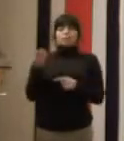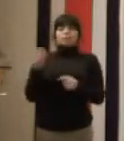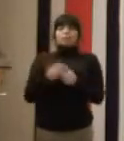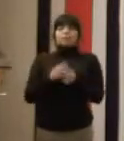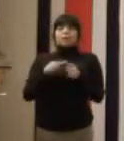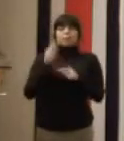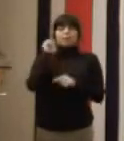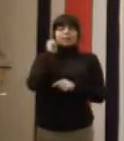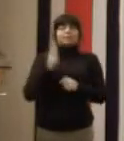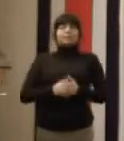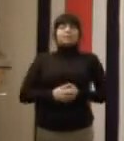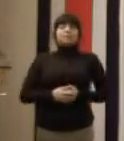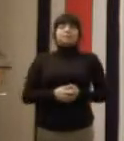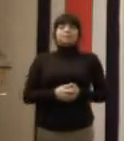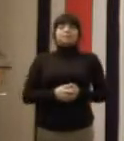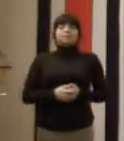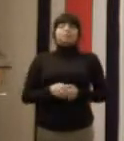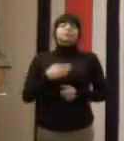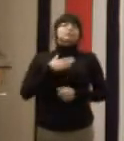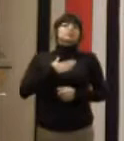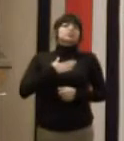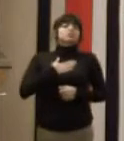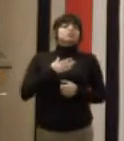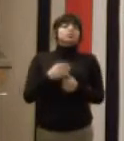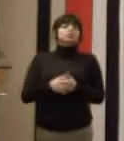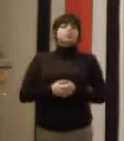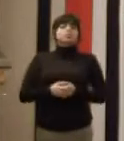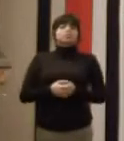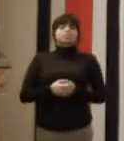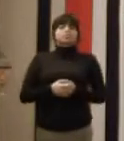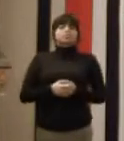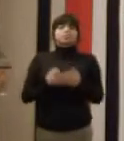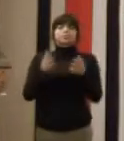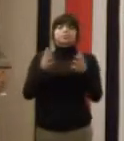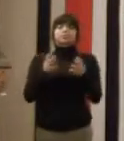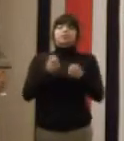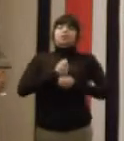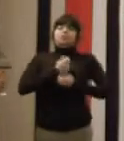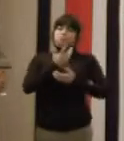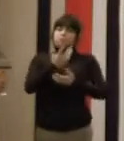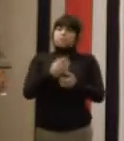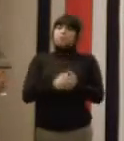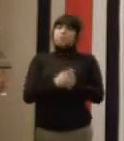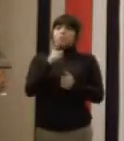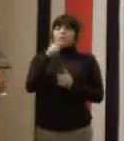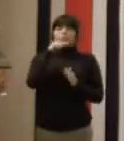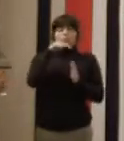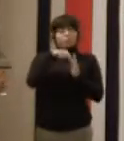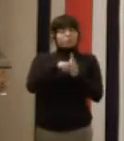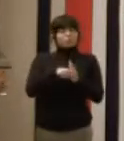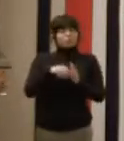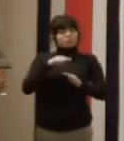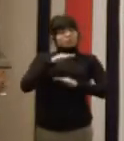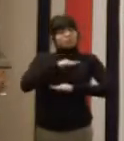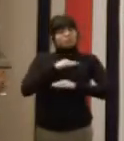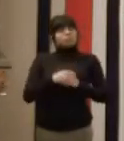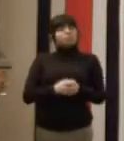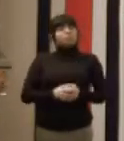amigas. Yo quiero manifestar una profunda